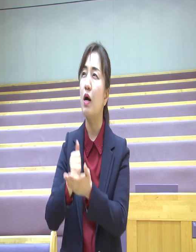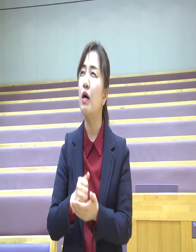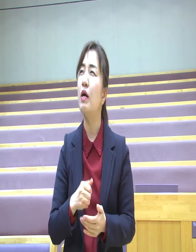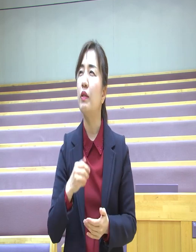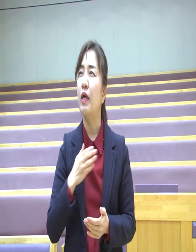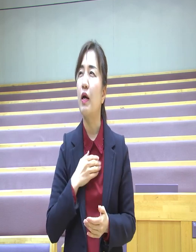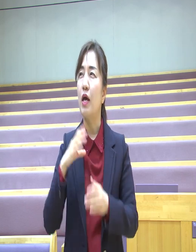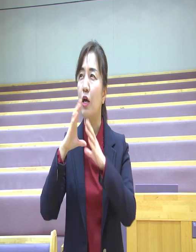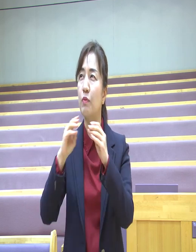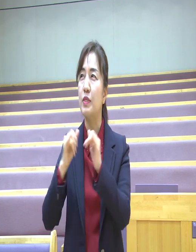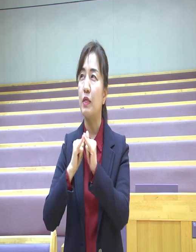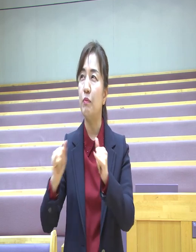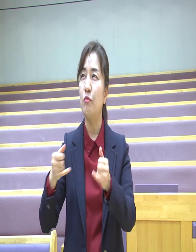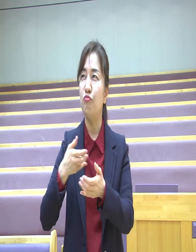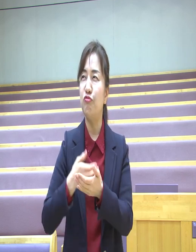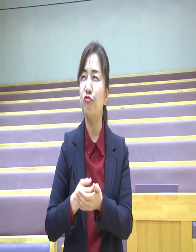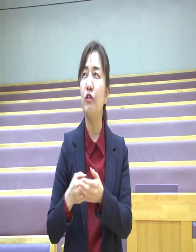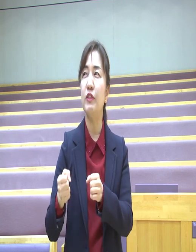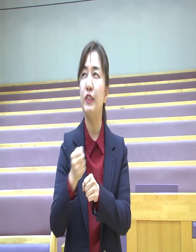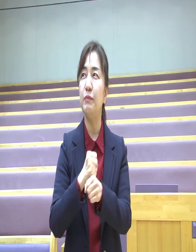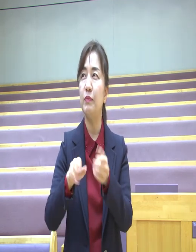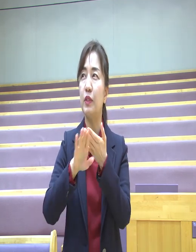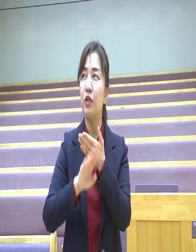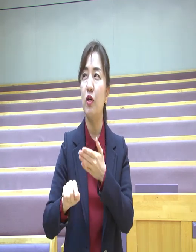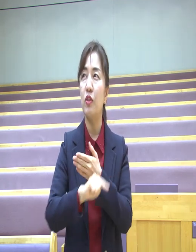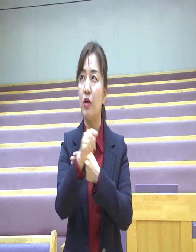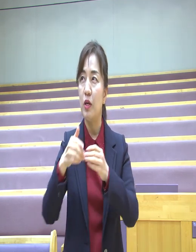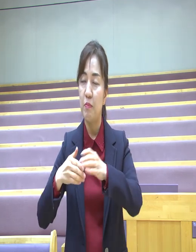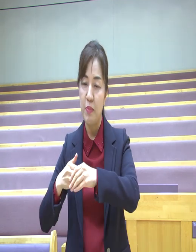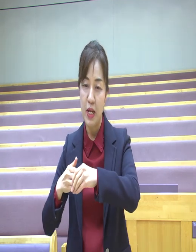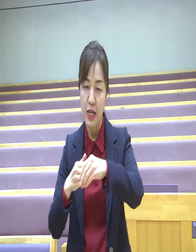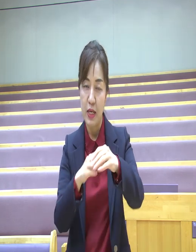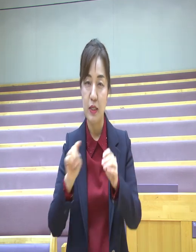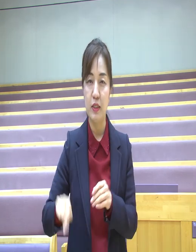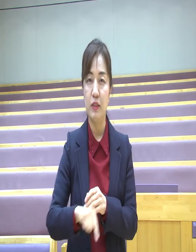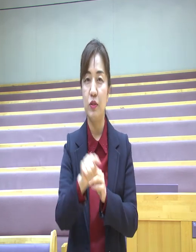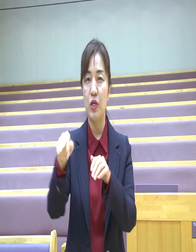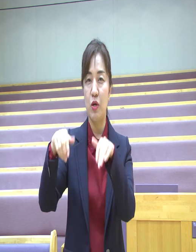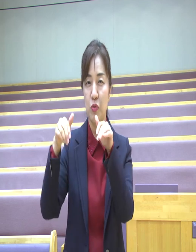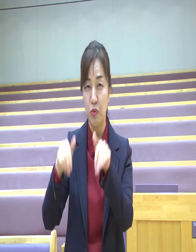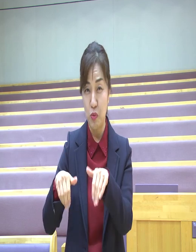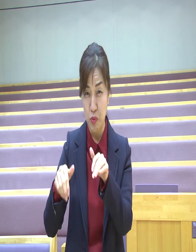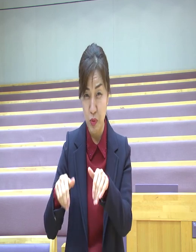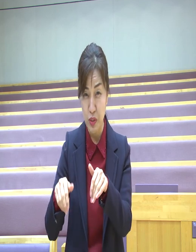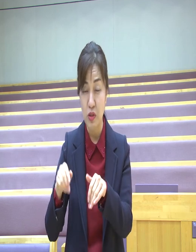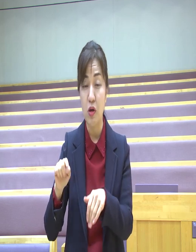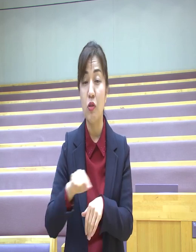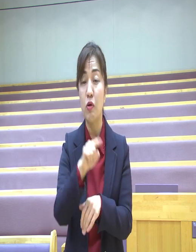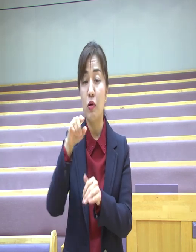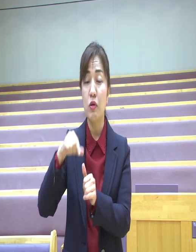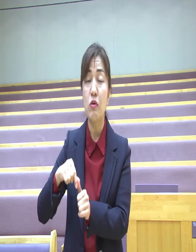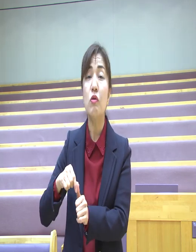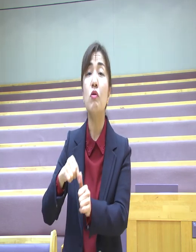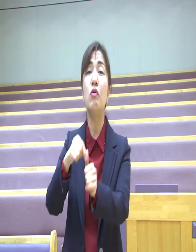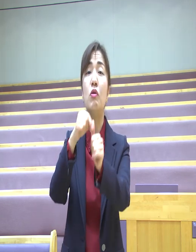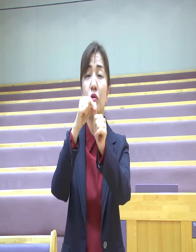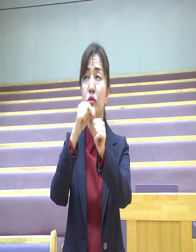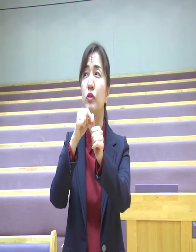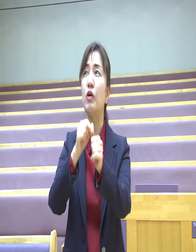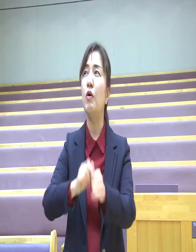나는 여호와라. 내가 애굽 사람의 무거운 짐 밑에서 너희를 빼내며 그들의 노역에서 너희를